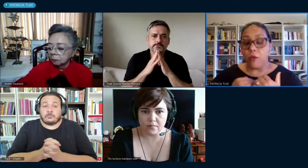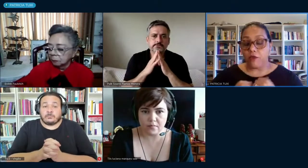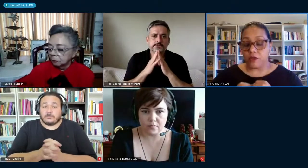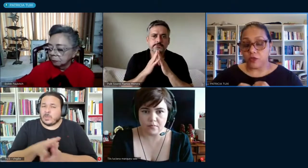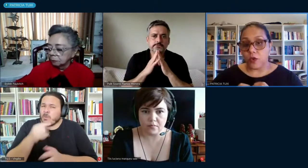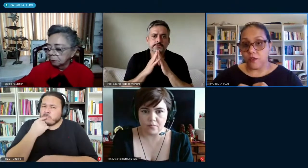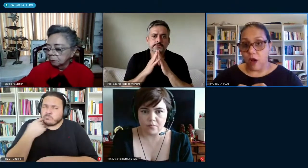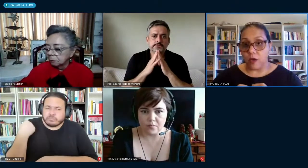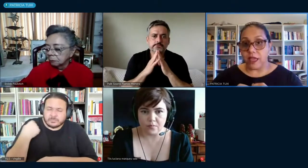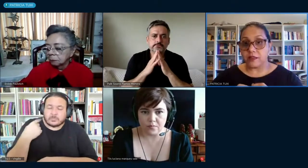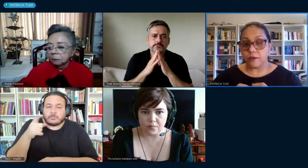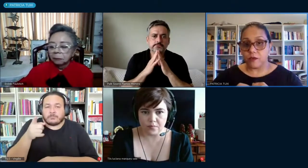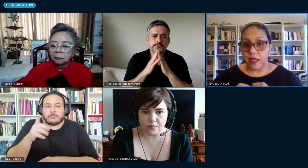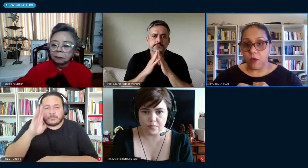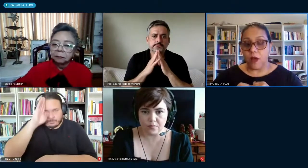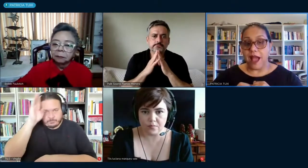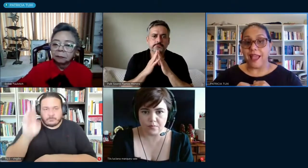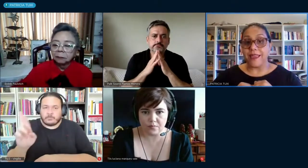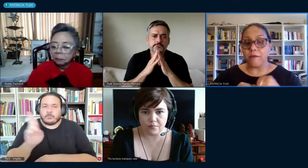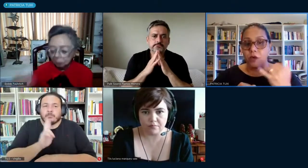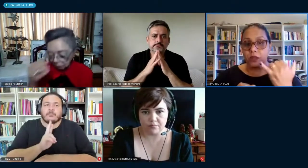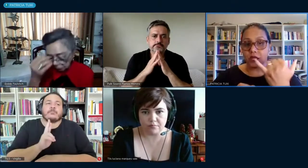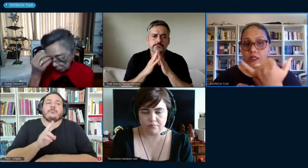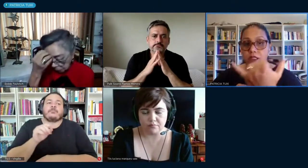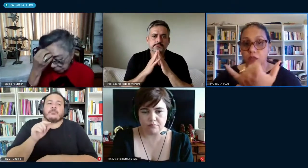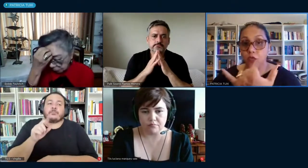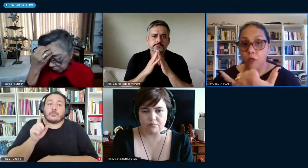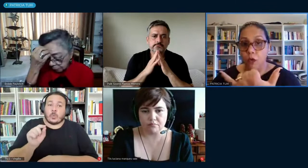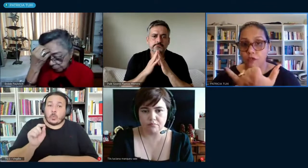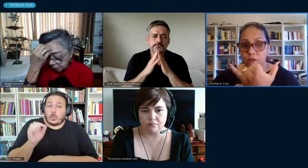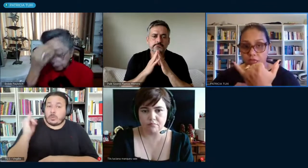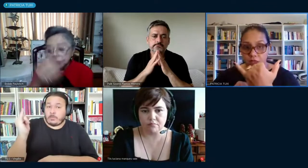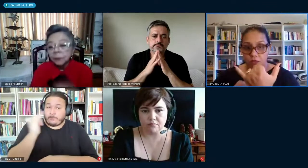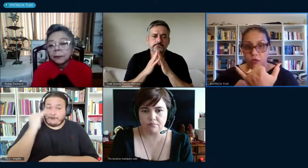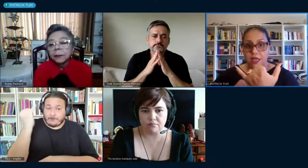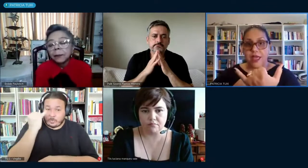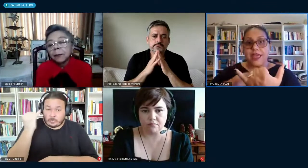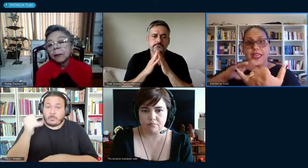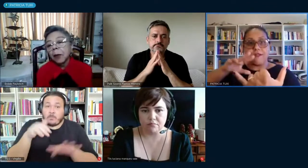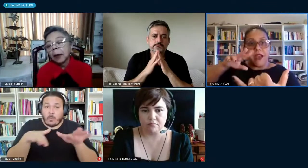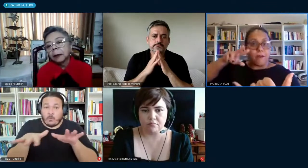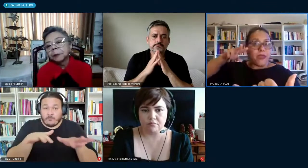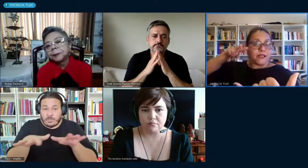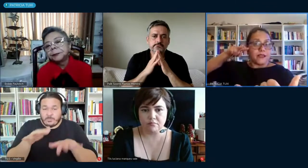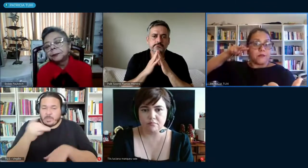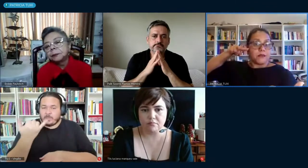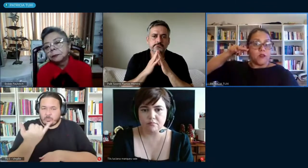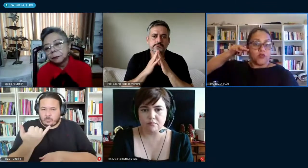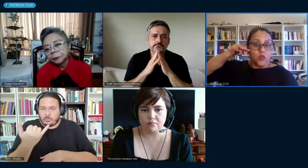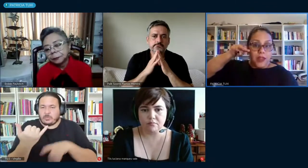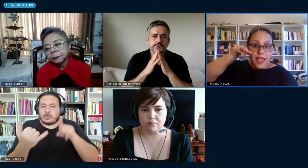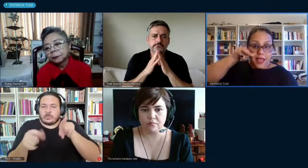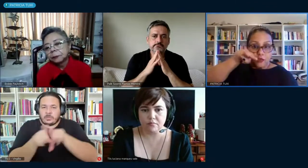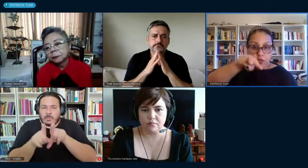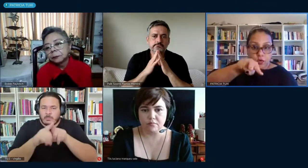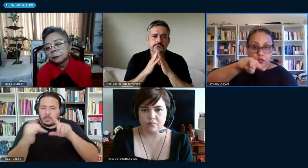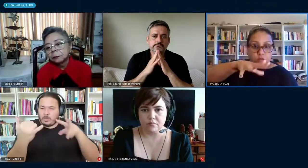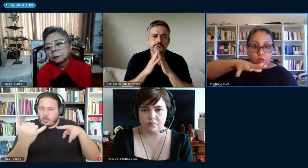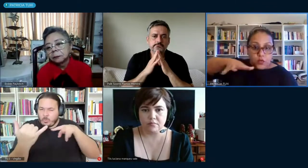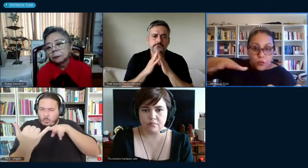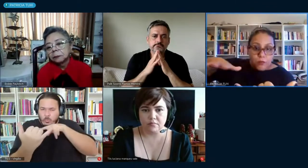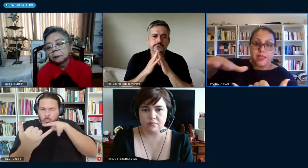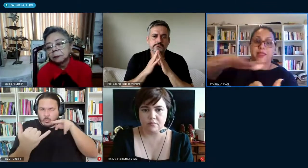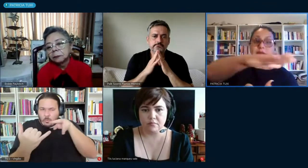Agora há pouco o professor Falk respondeu a importância do movimento e da percepção do olhar